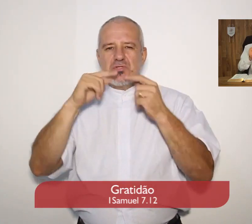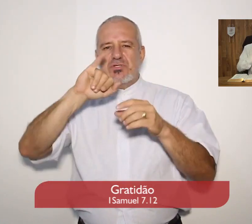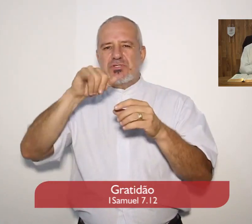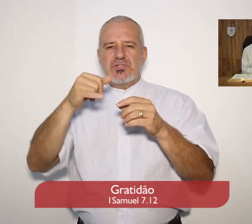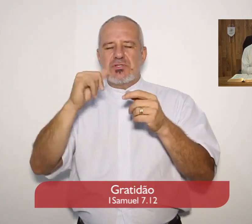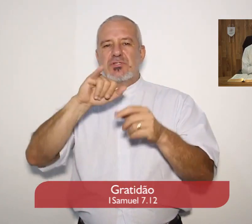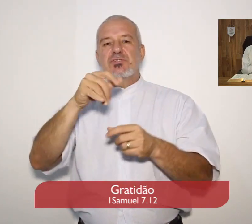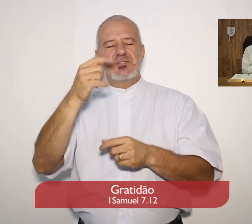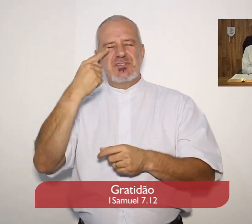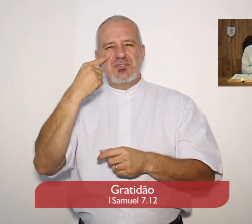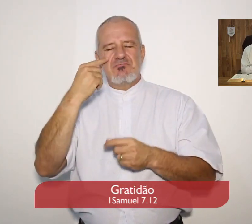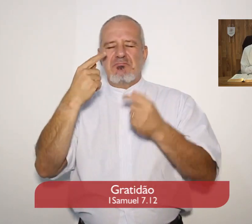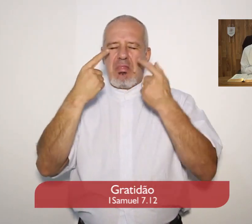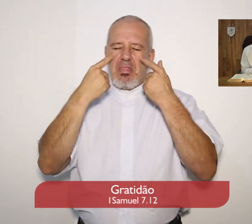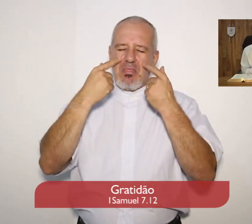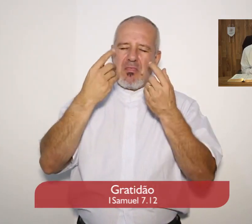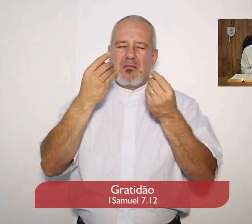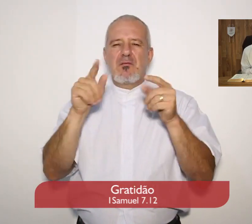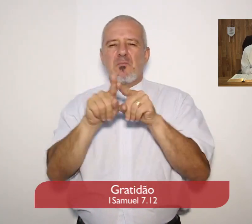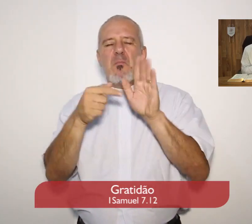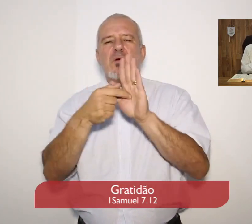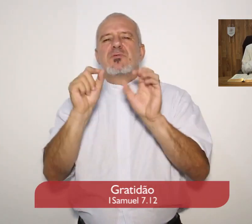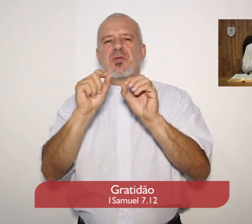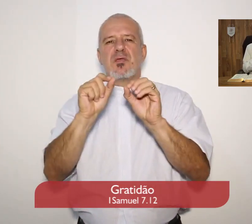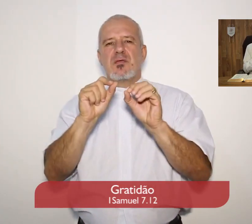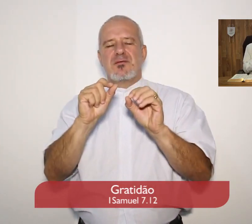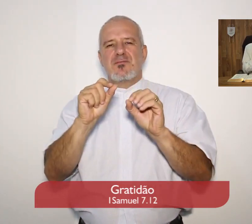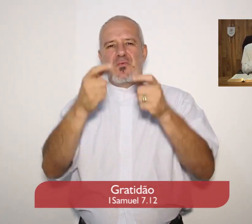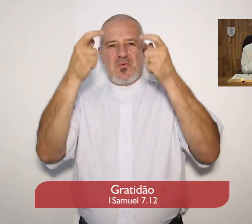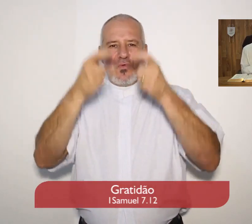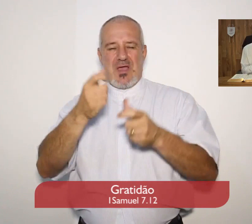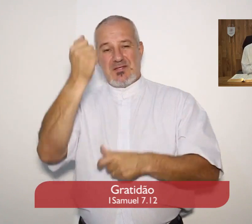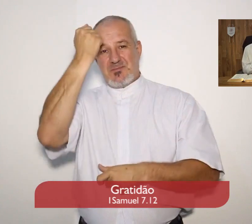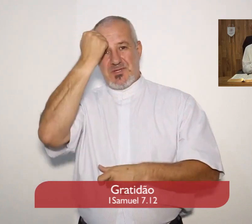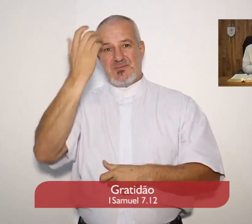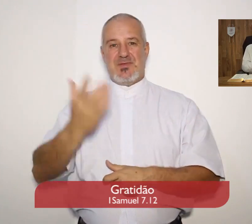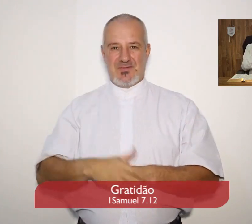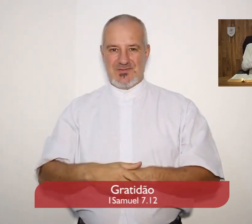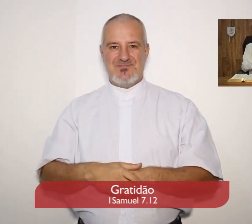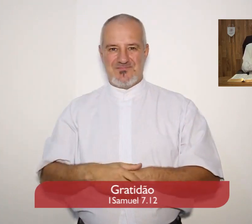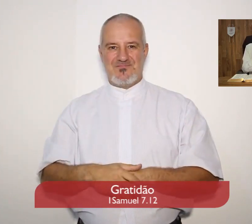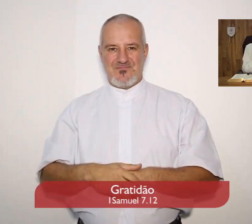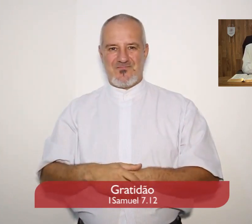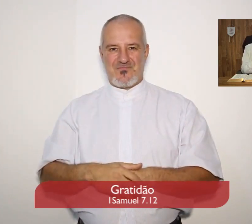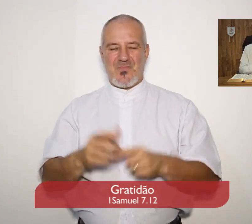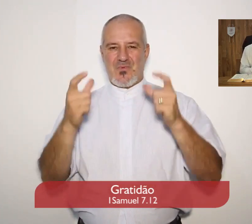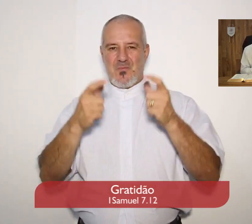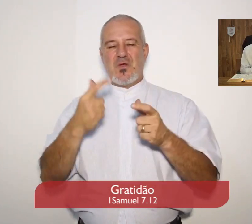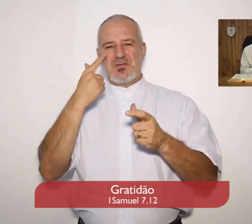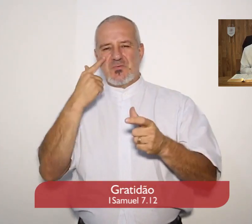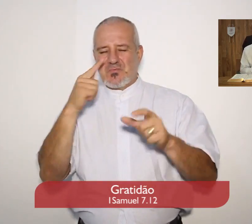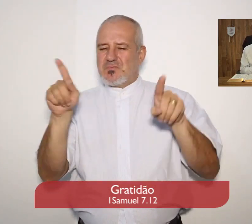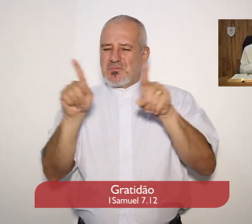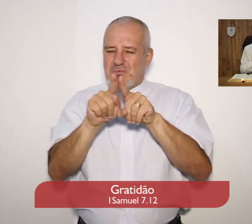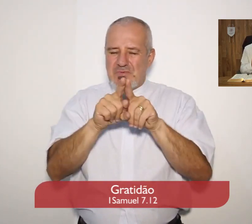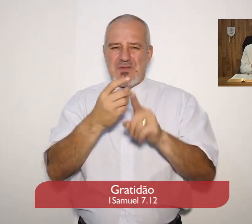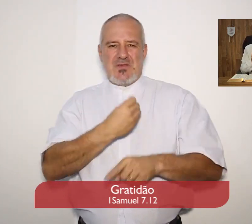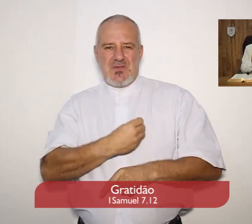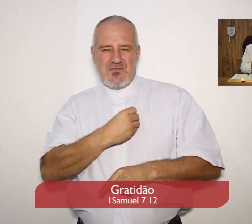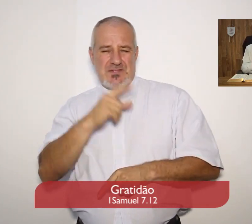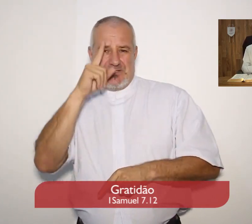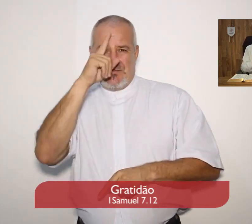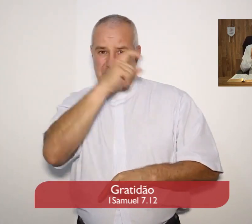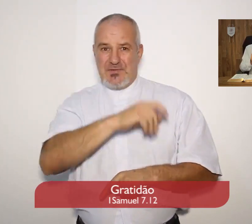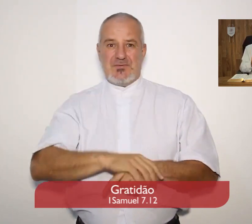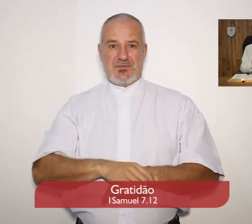momento especial em que o povo se apresenta a Deus em confissão de pecados, segundo